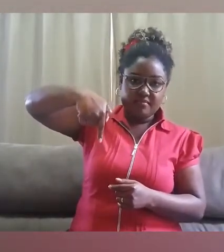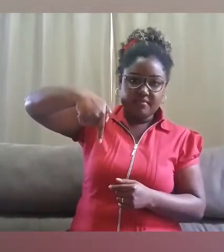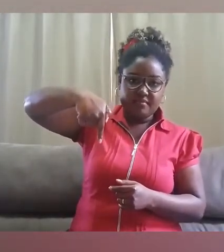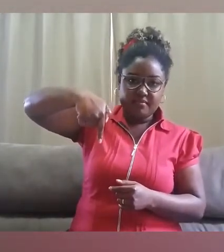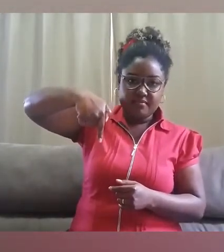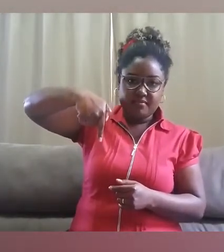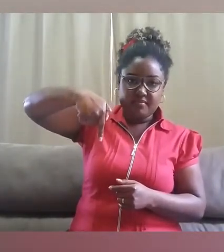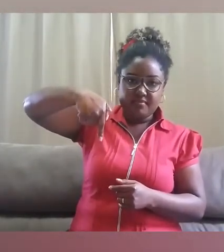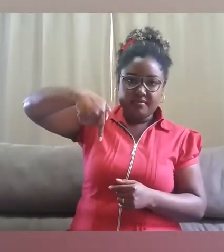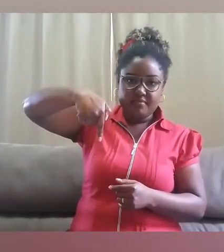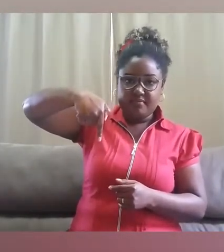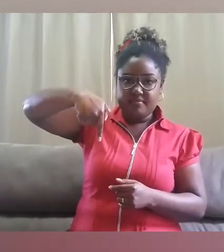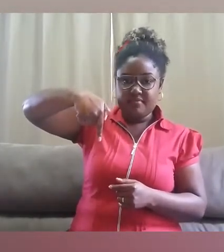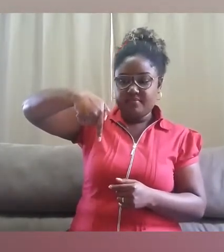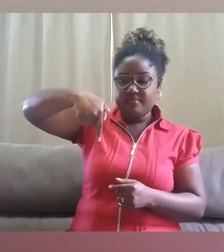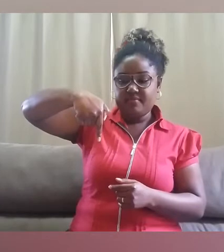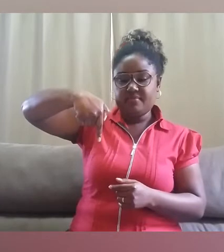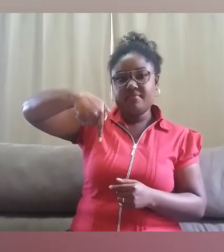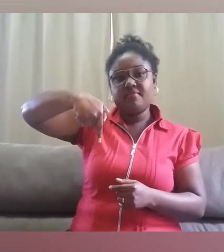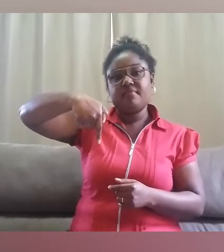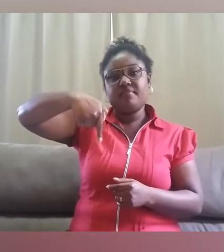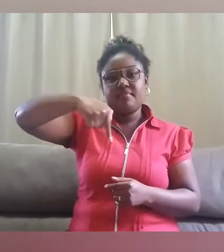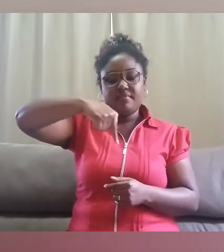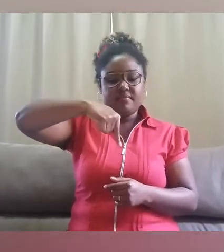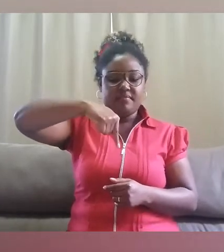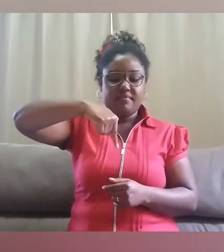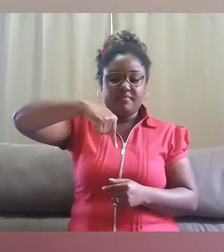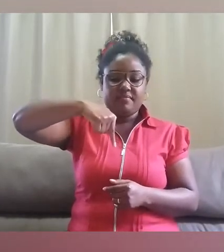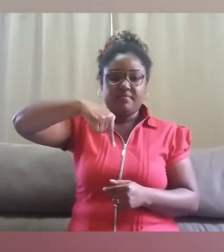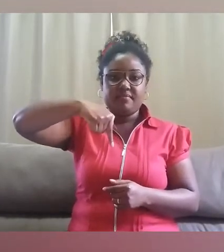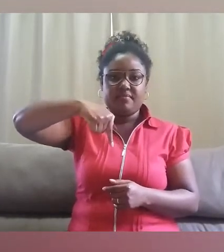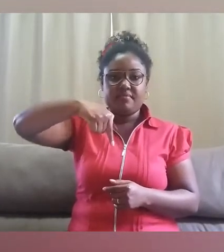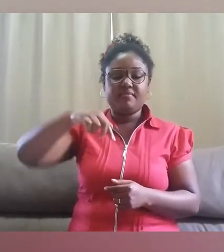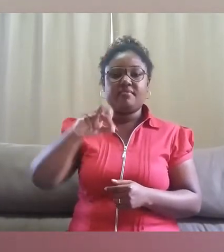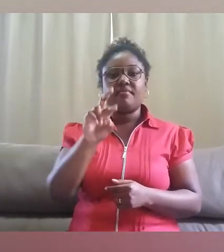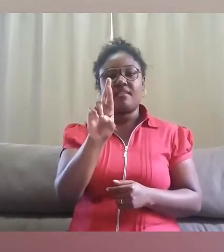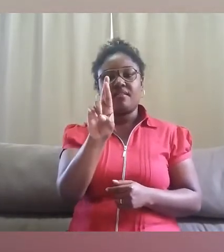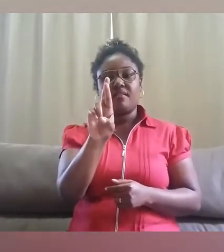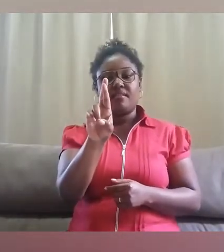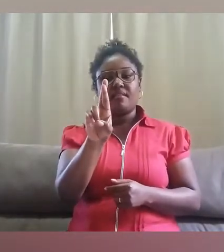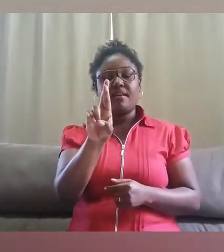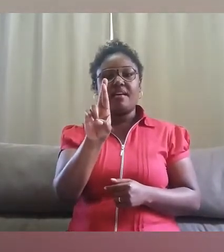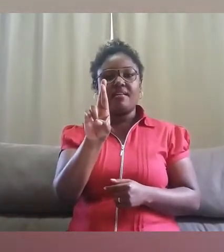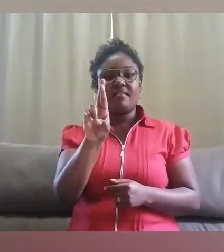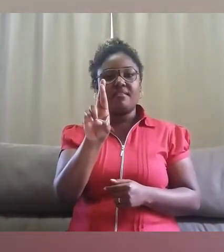R,